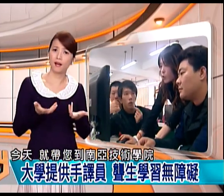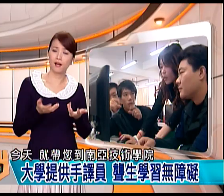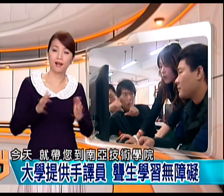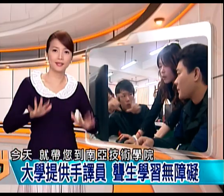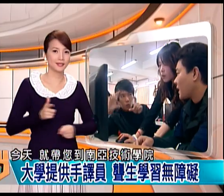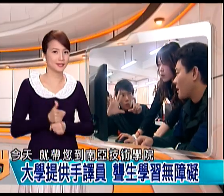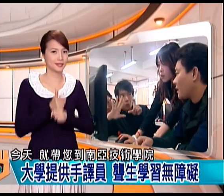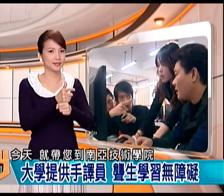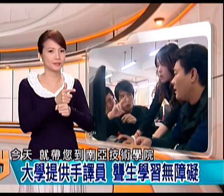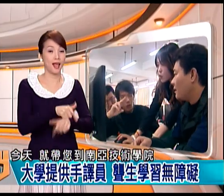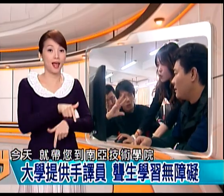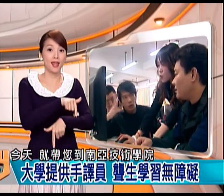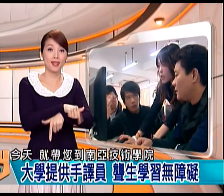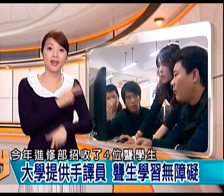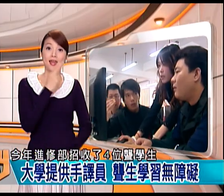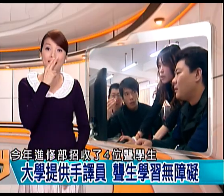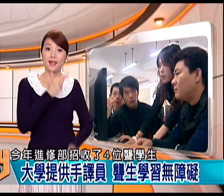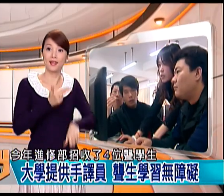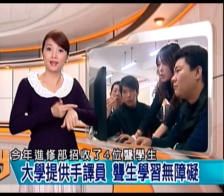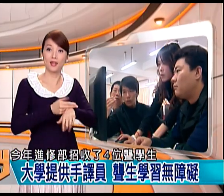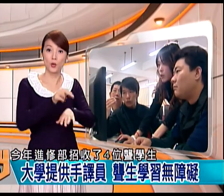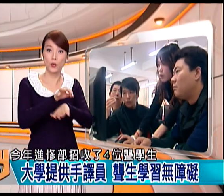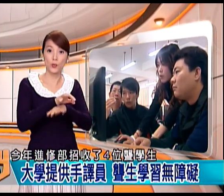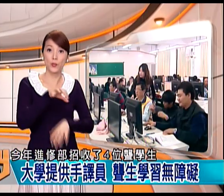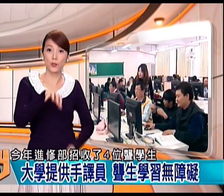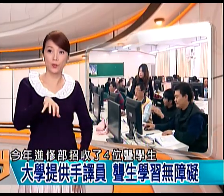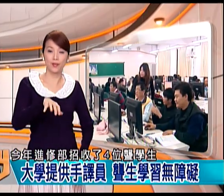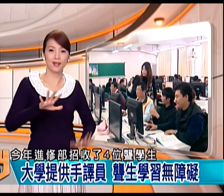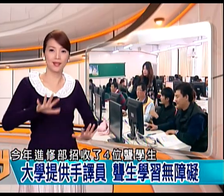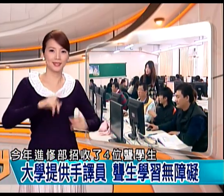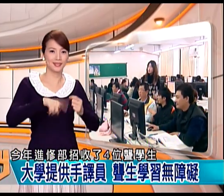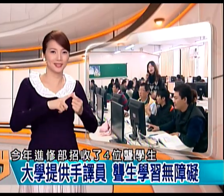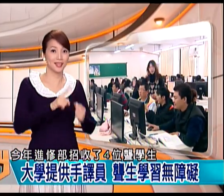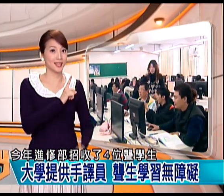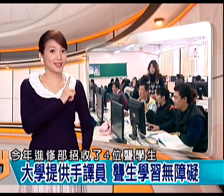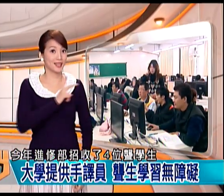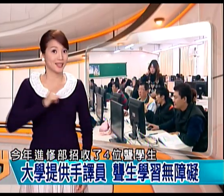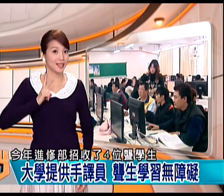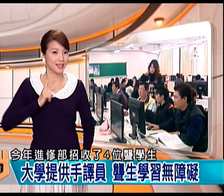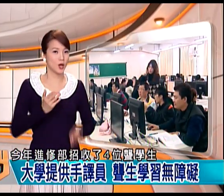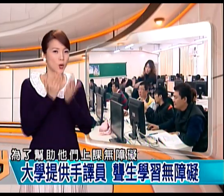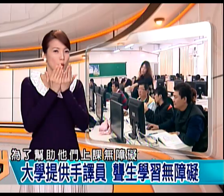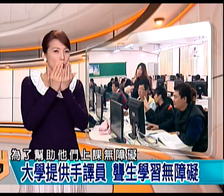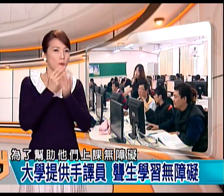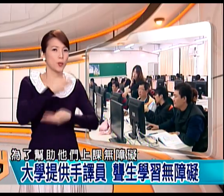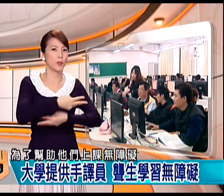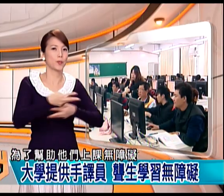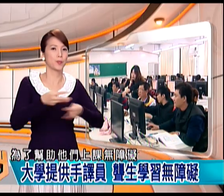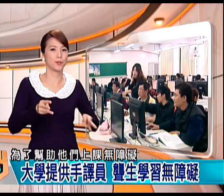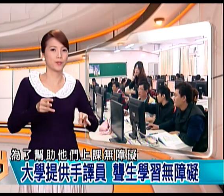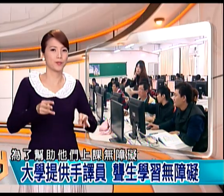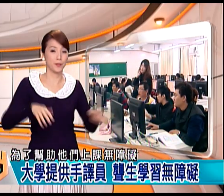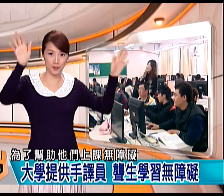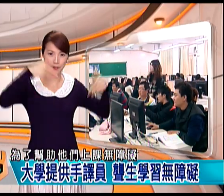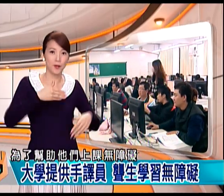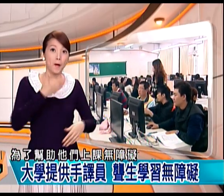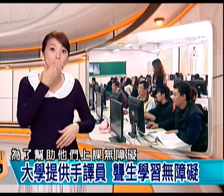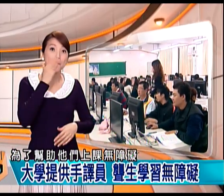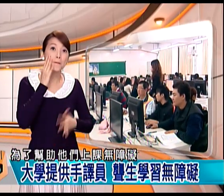到南亚技术学院，今年进修部招收了四位聋生，为了帮助他们上课无障碍，